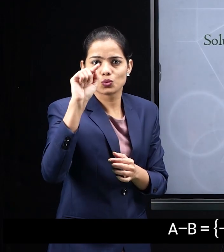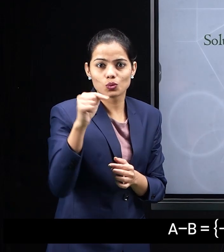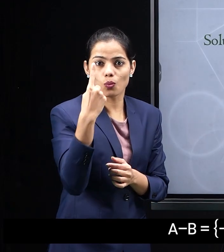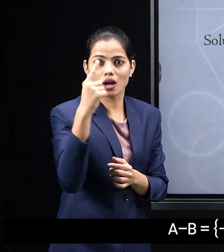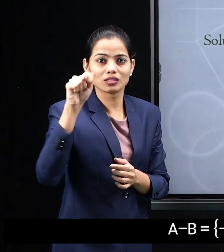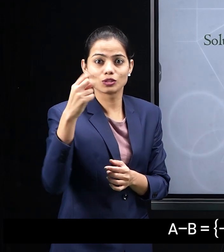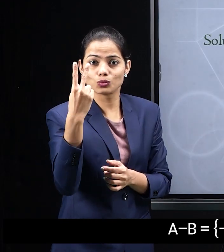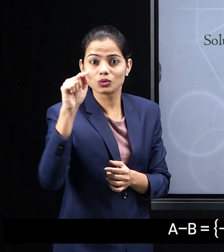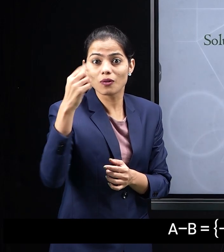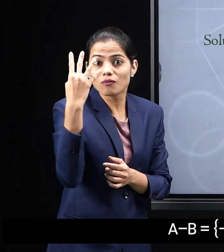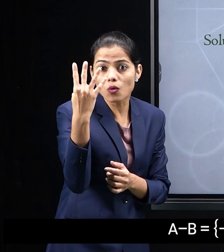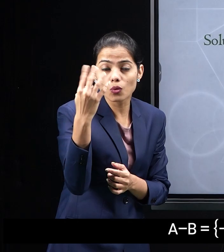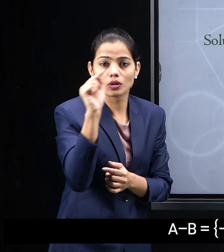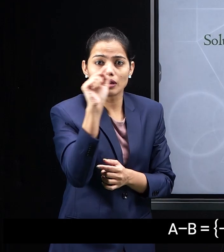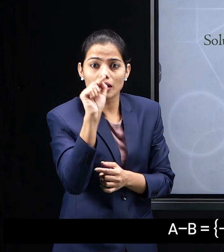is equals to -3, -2.